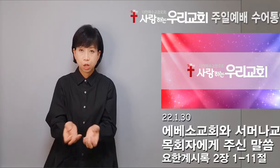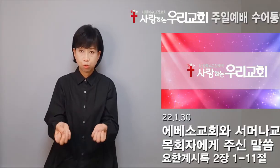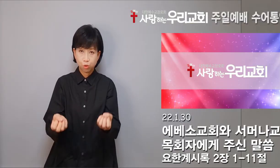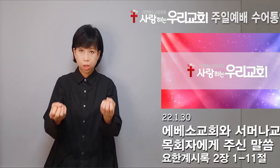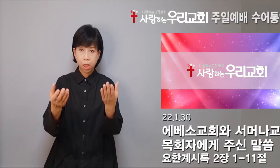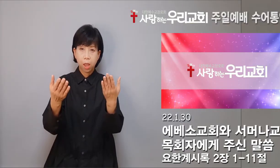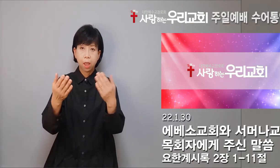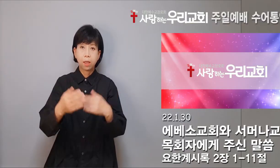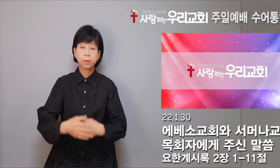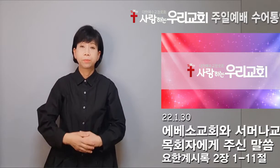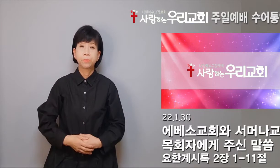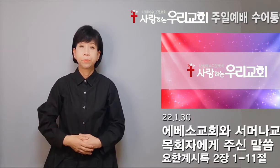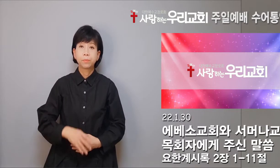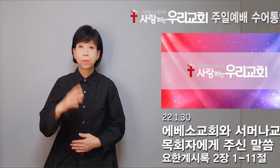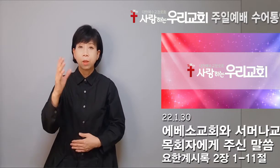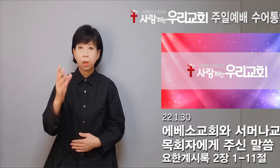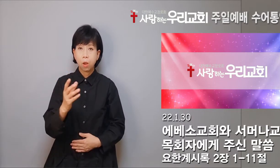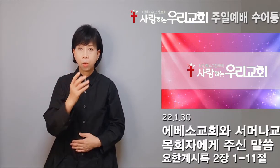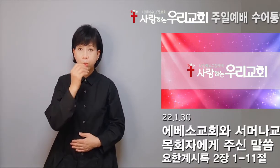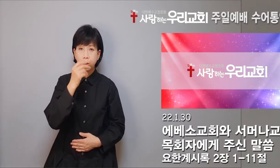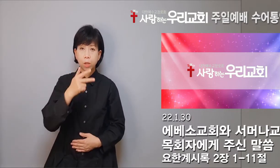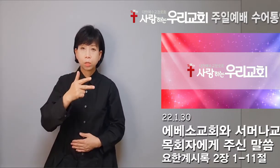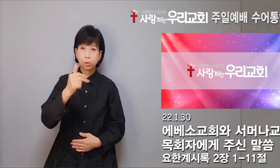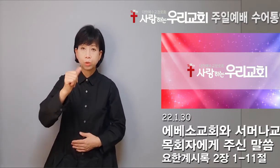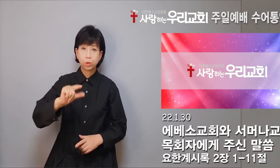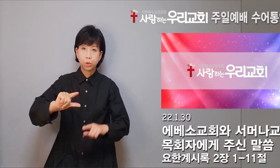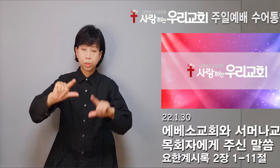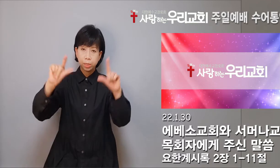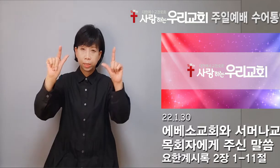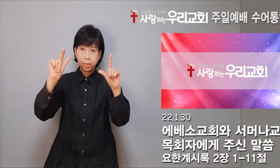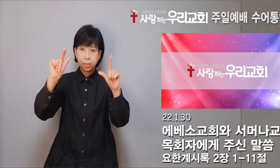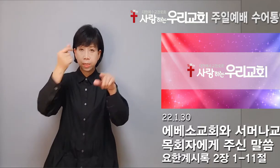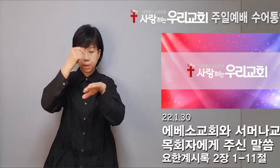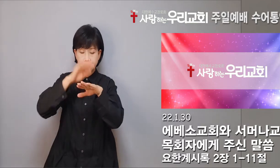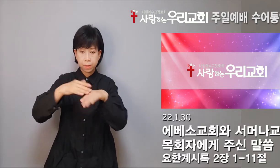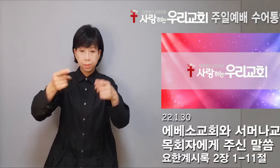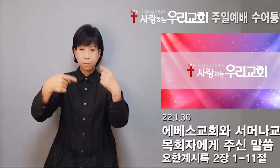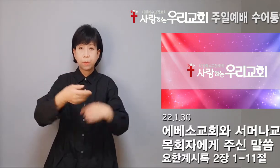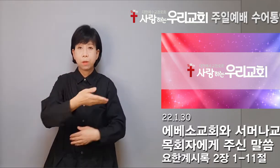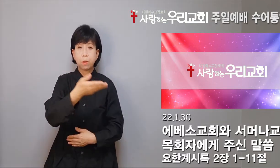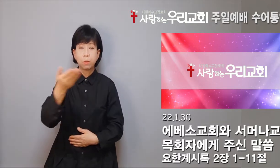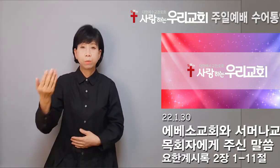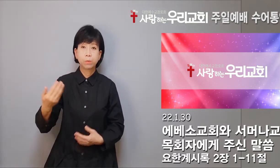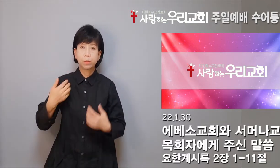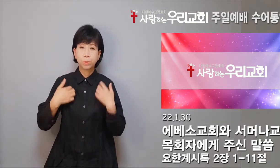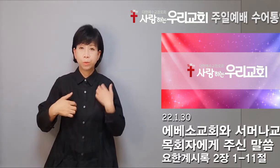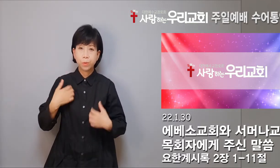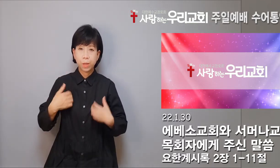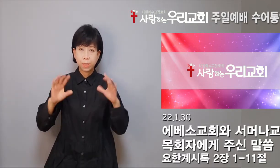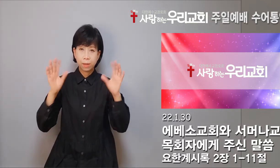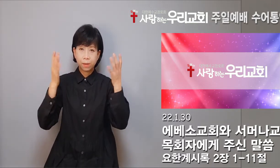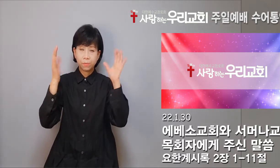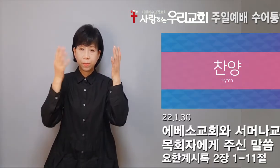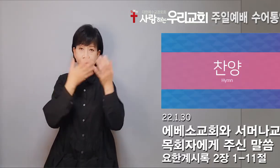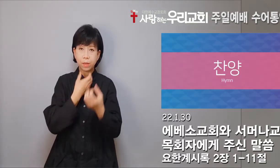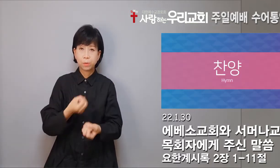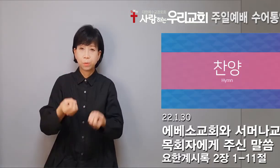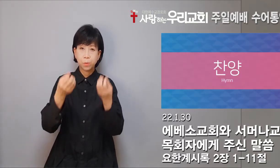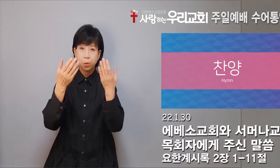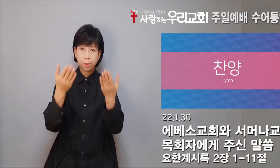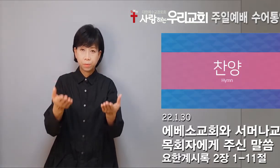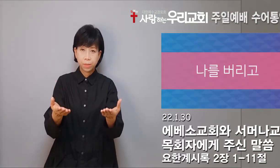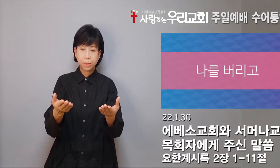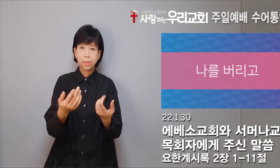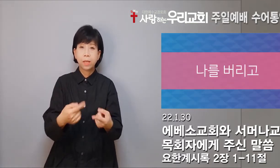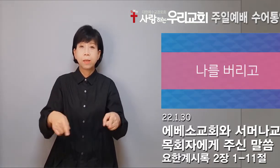할렐루야. 네, 거룩한 주일 주님 전에 나온 여러분을 환영하고 축복합니다. 이 시간 우리 하나님께 찬양